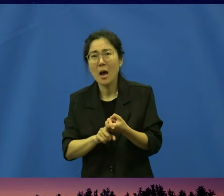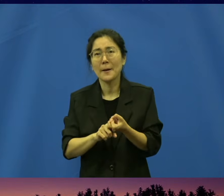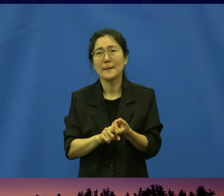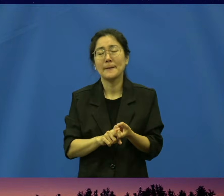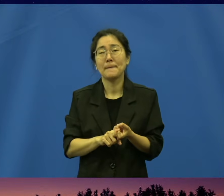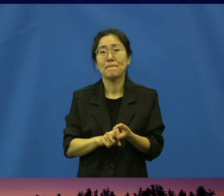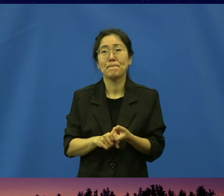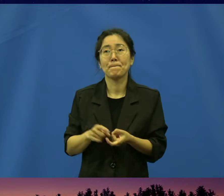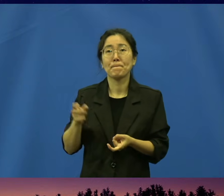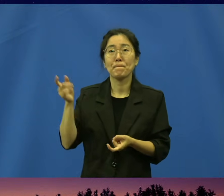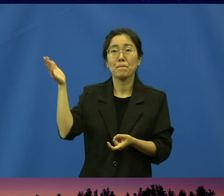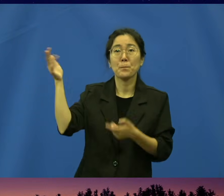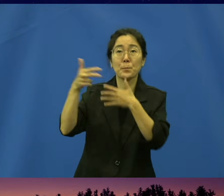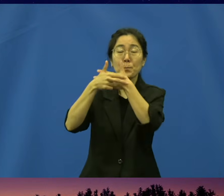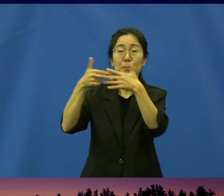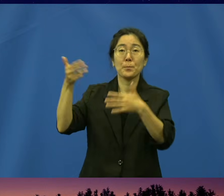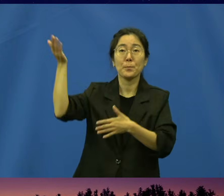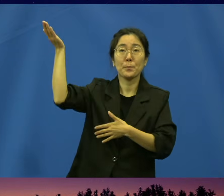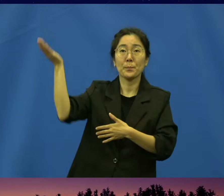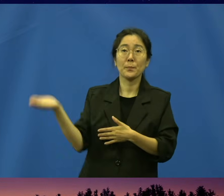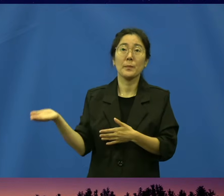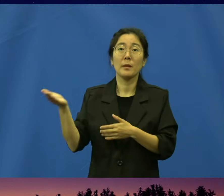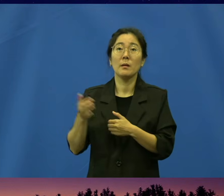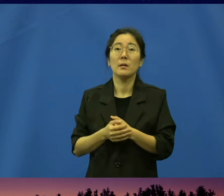자막에 보시는 것처럼